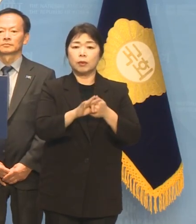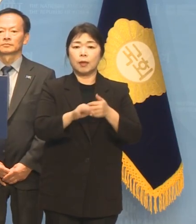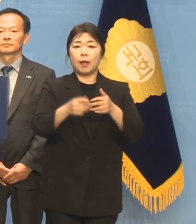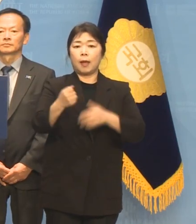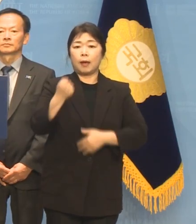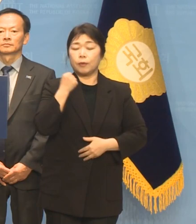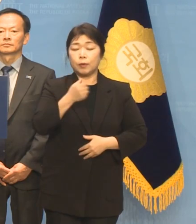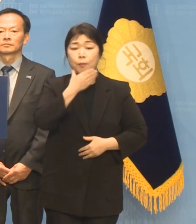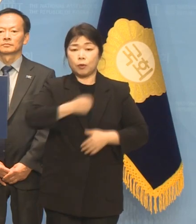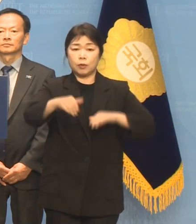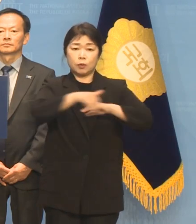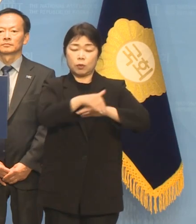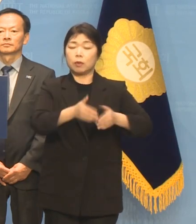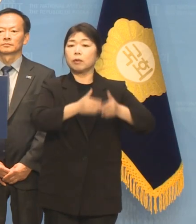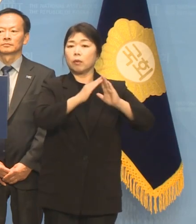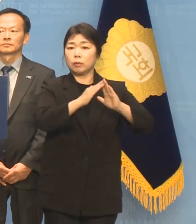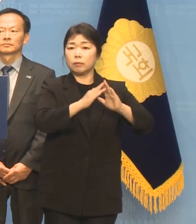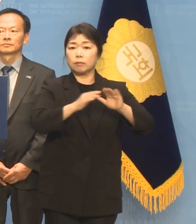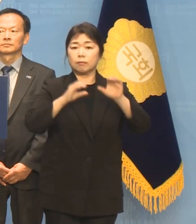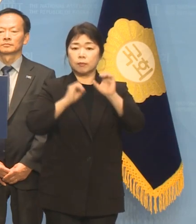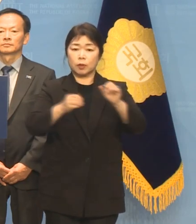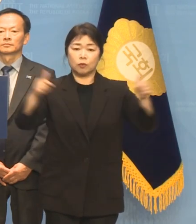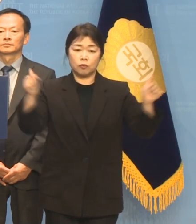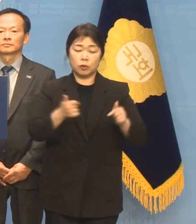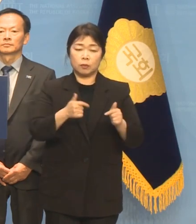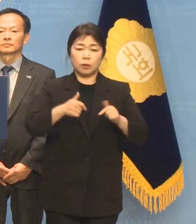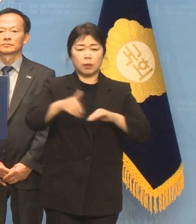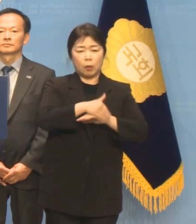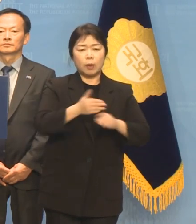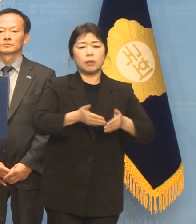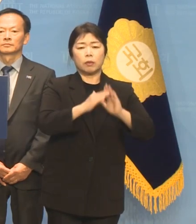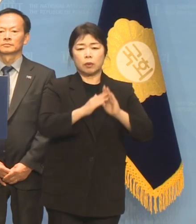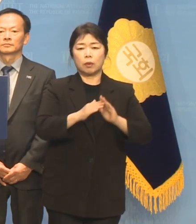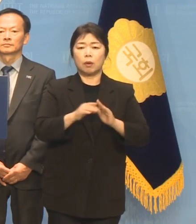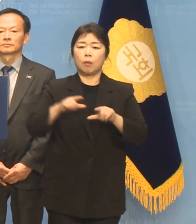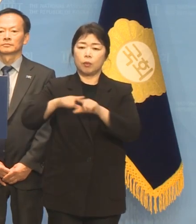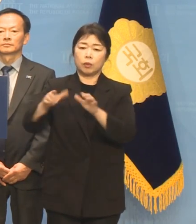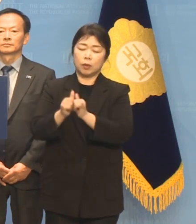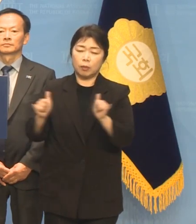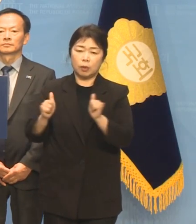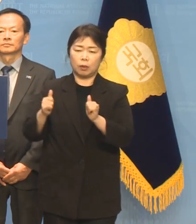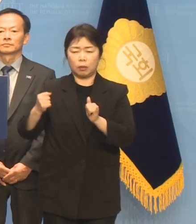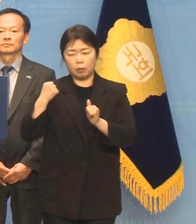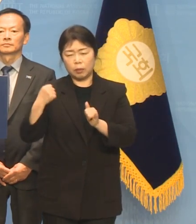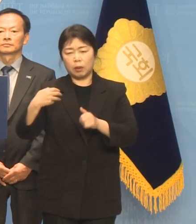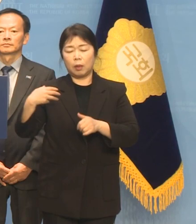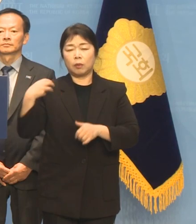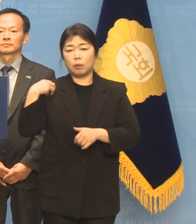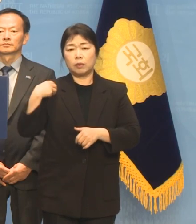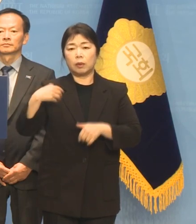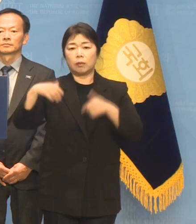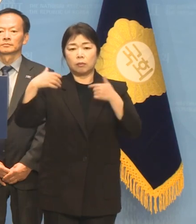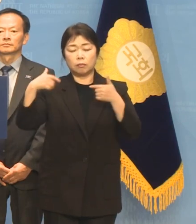추진하여 탄소 중립 정책으로 인한 서민의 경제적 부담을 원천적으로 차단하겠습니다